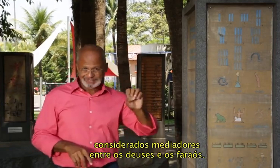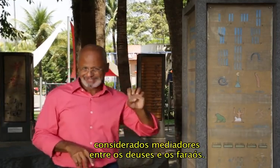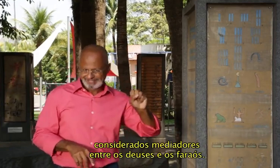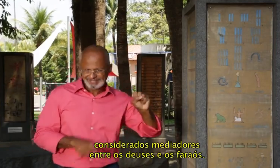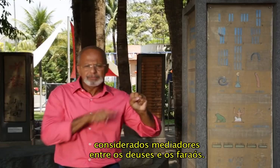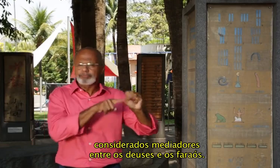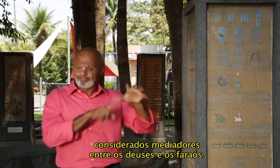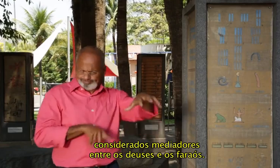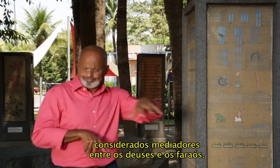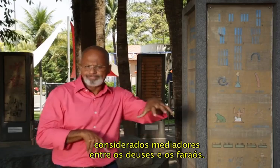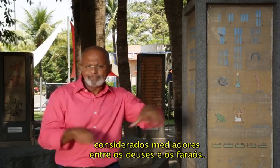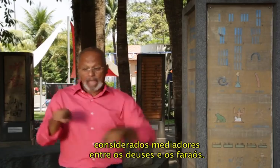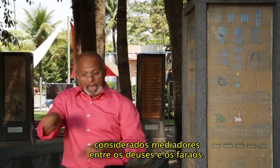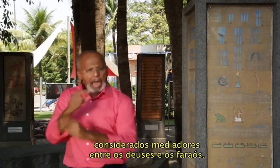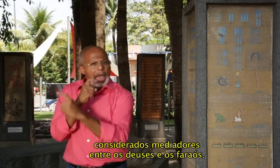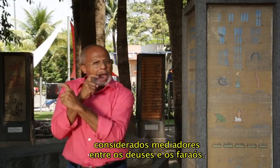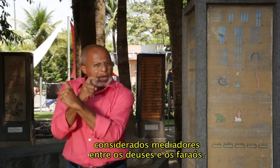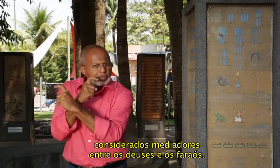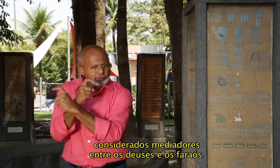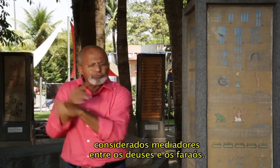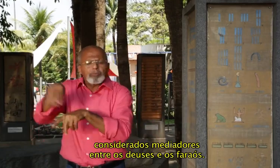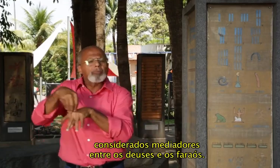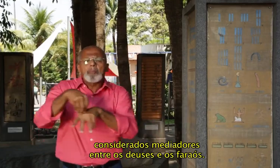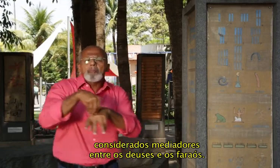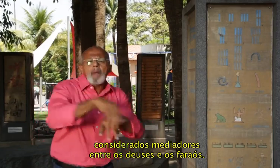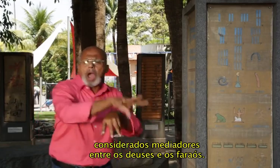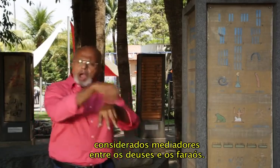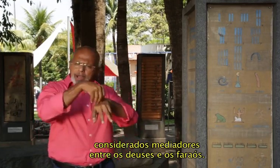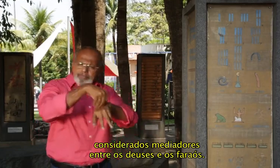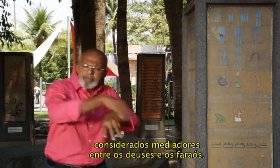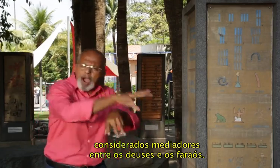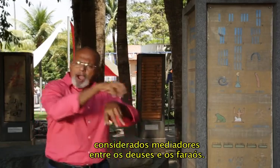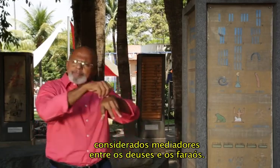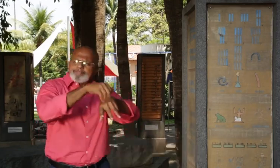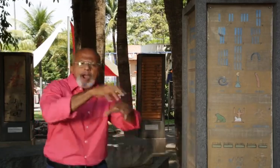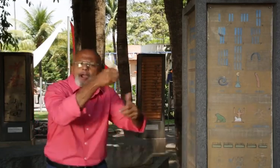considerados mediadores entre os deuses e os faraós.